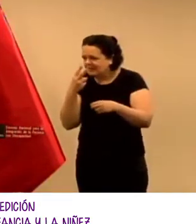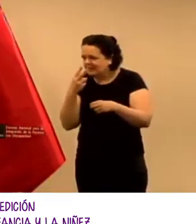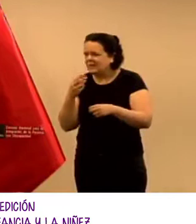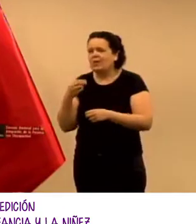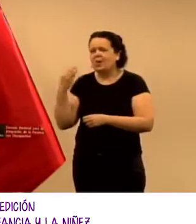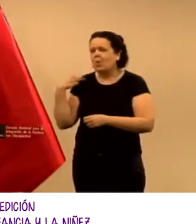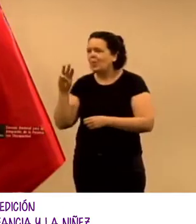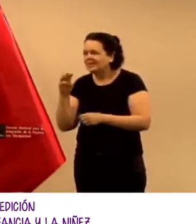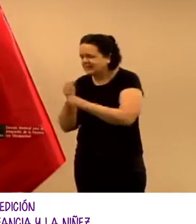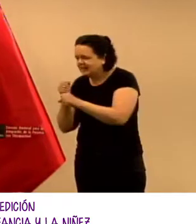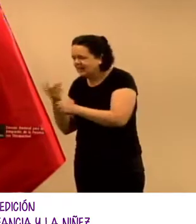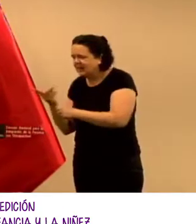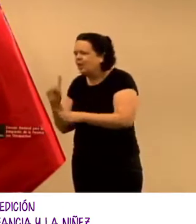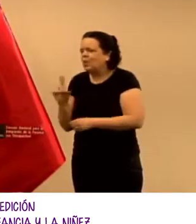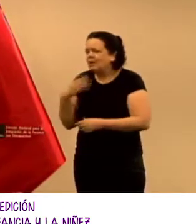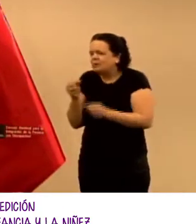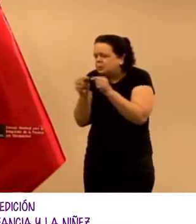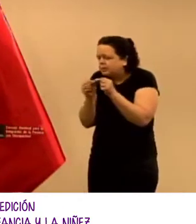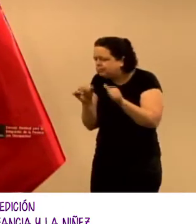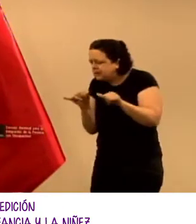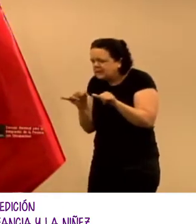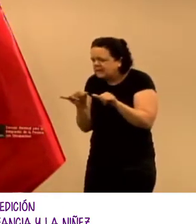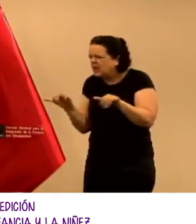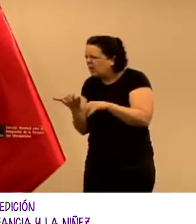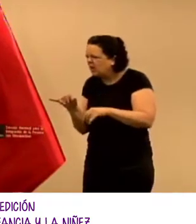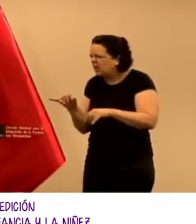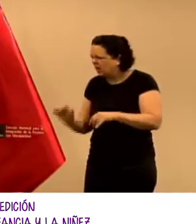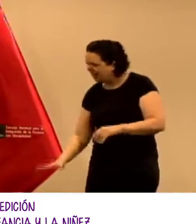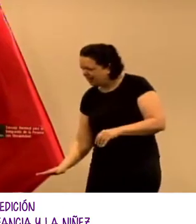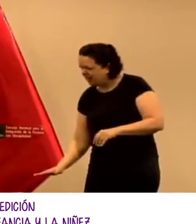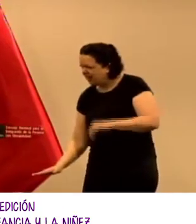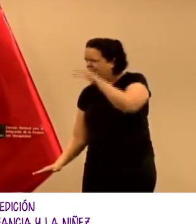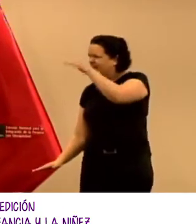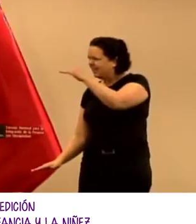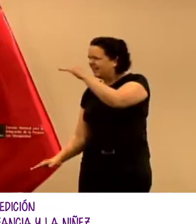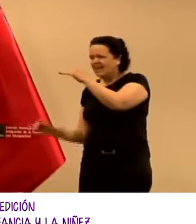se podía medir el funcionamiento de la misma manera para los niños más pequeños y para los niños más grandes, ¿no?